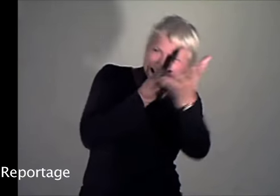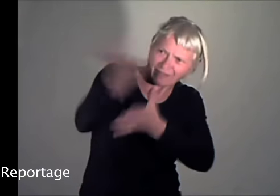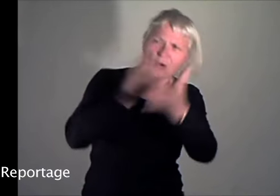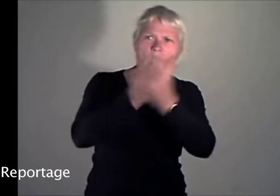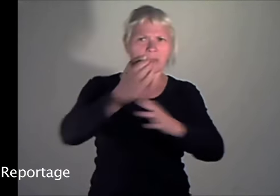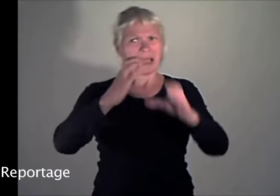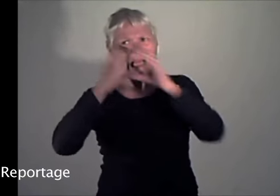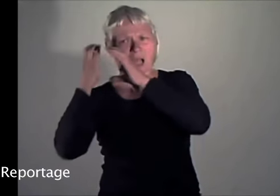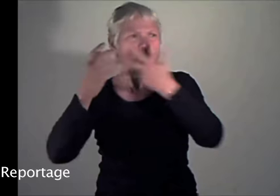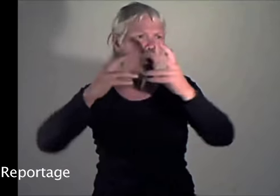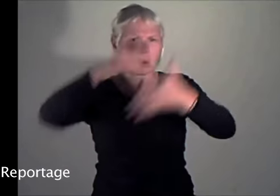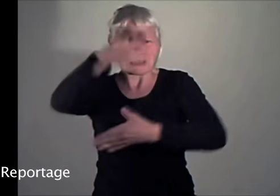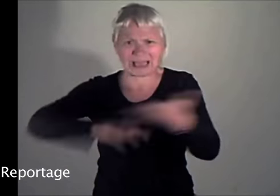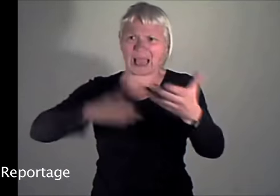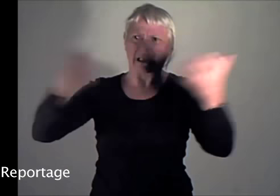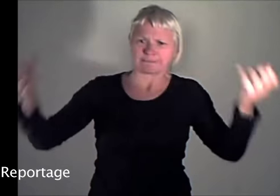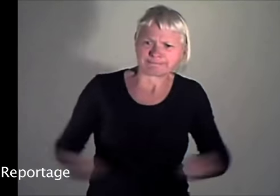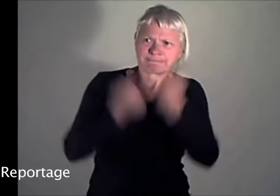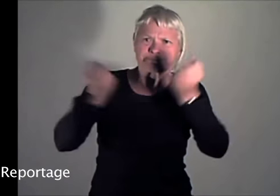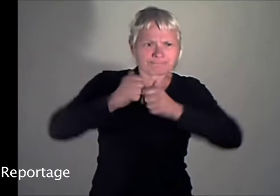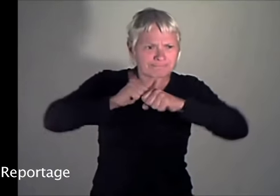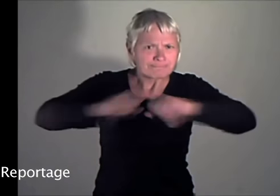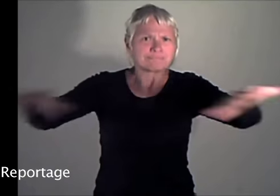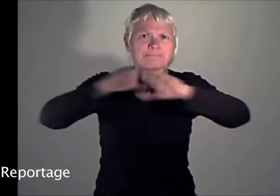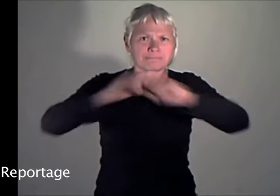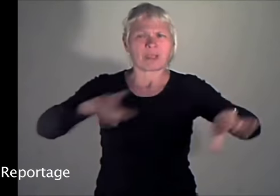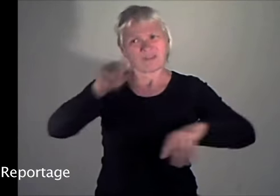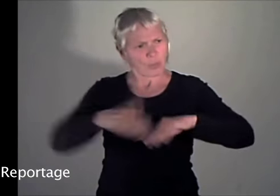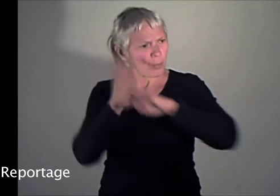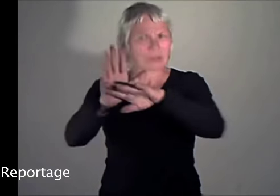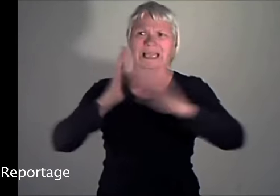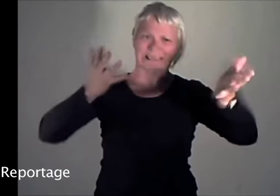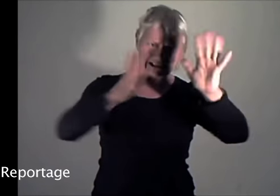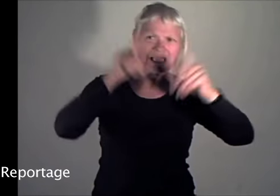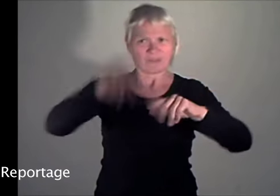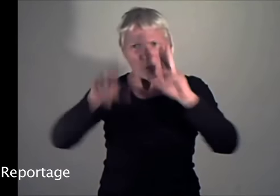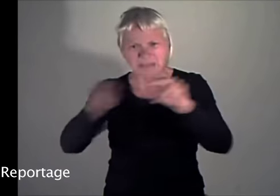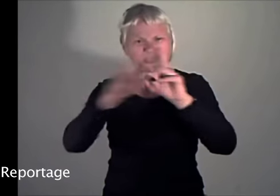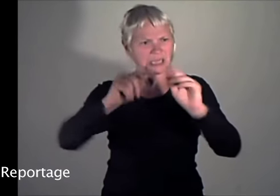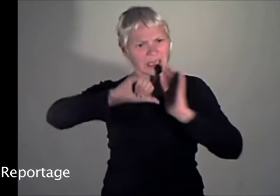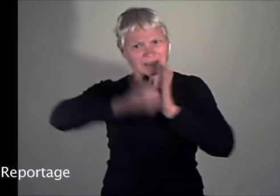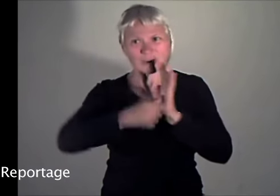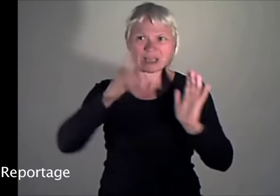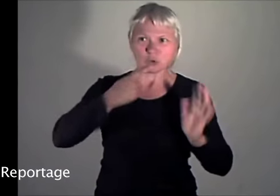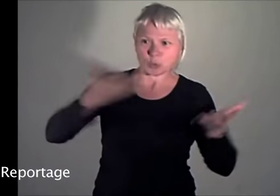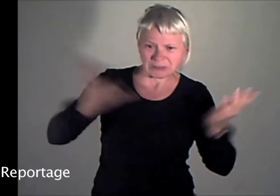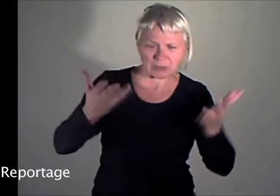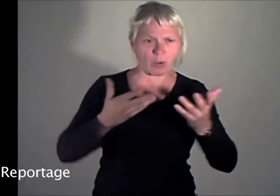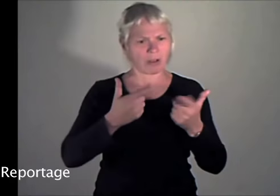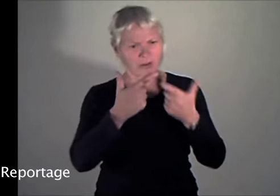expliquer ce que c'est que cette identité, qu'est-ce que c'est que cette langue, qu'est-ce que c'est que cette culture, qu'est-ce que c'est que l'humour, le sexe chez les sourds et tout ça. Enfin,